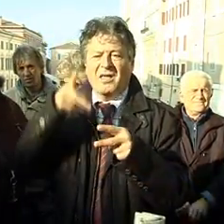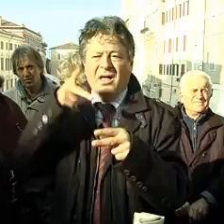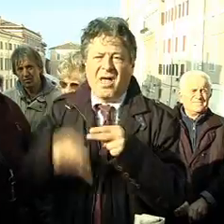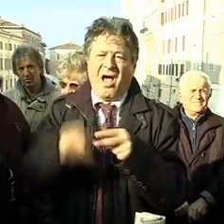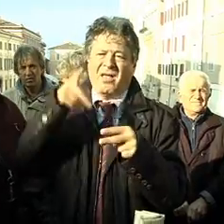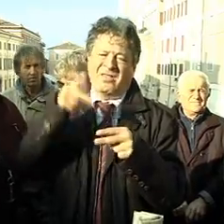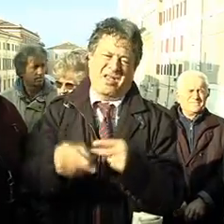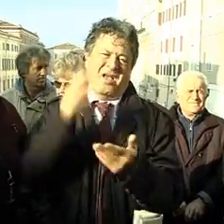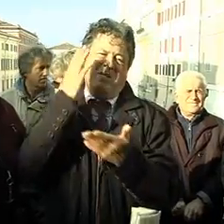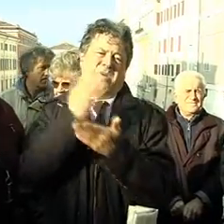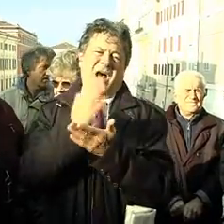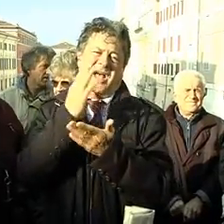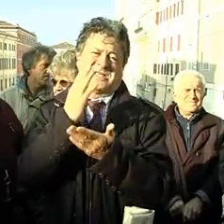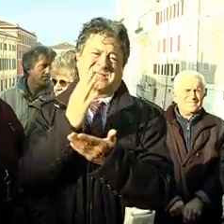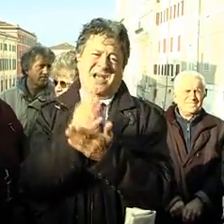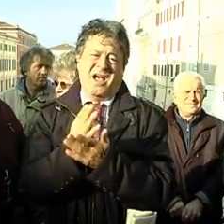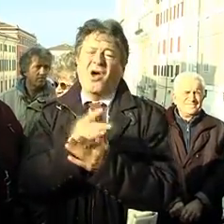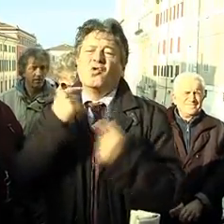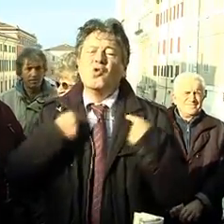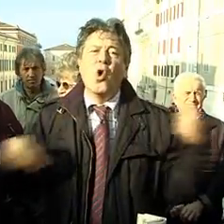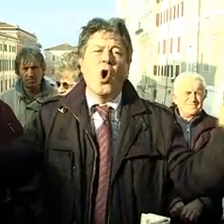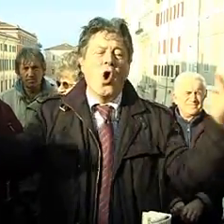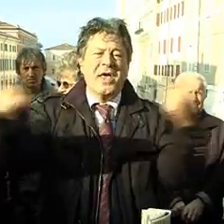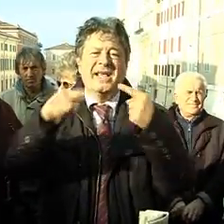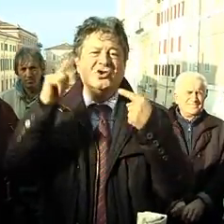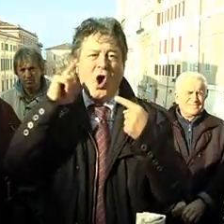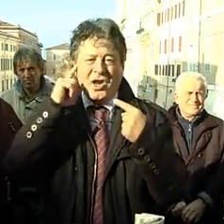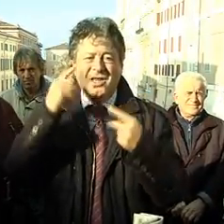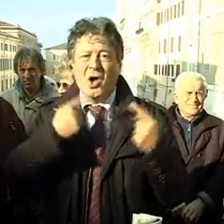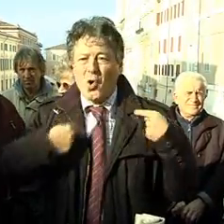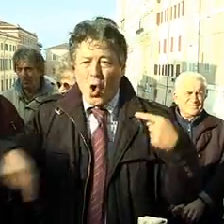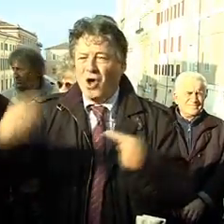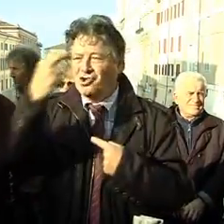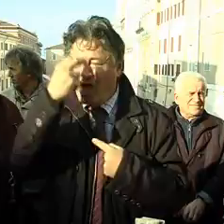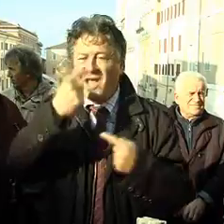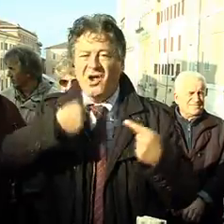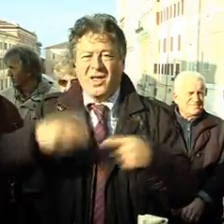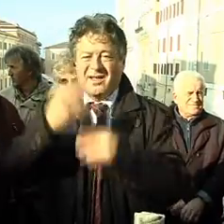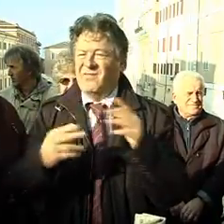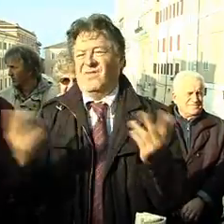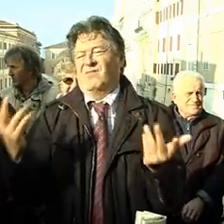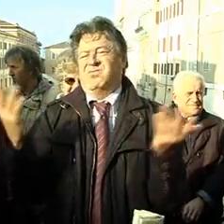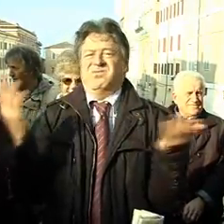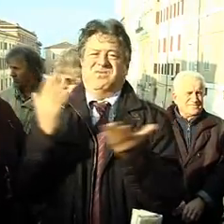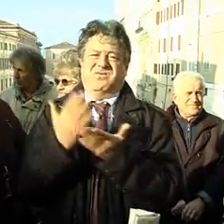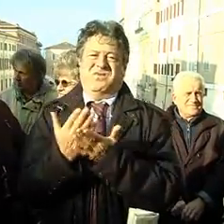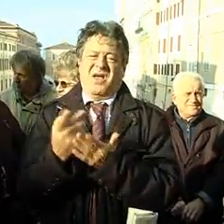cosa. Il governo continua a tagliare, basta questi tagli. Noi sordi, noi ciechi, noi invalidi